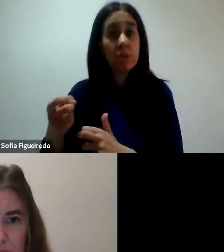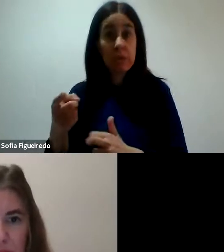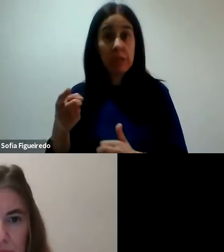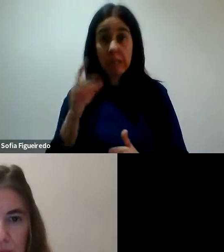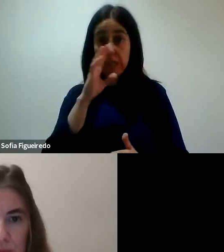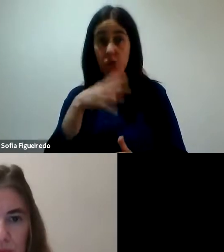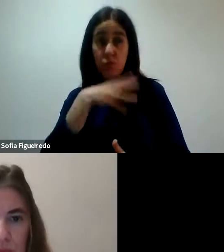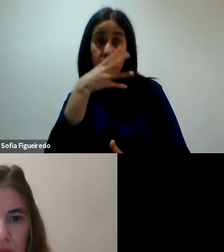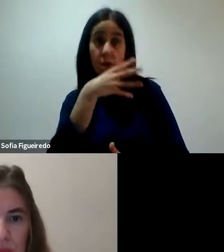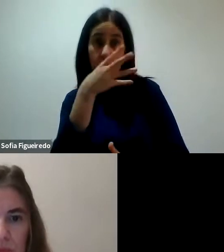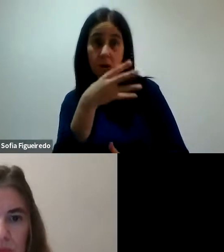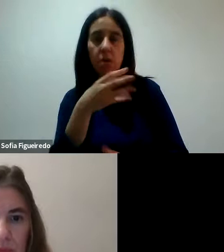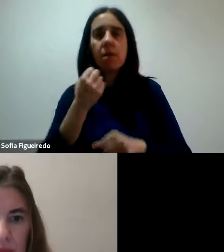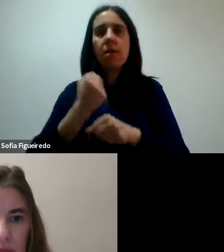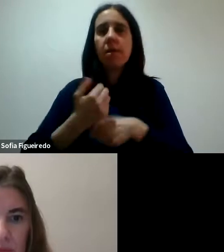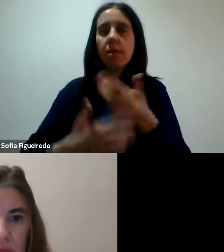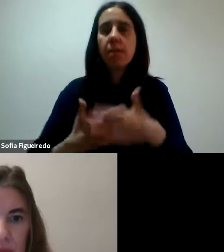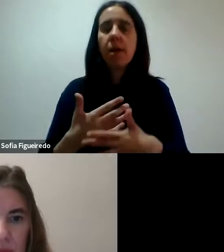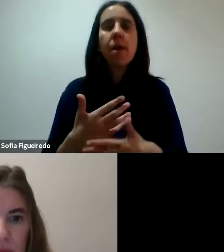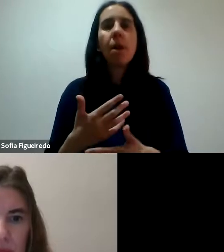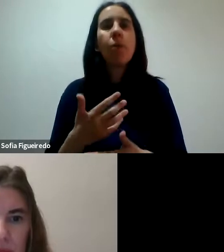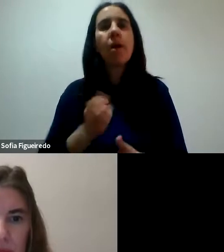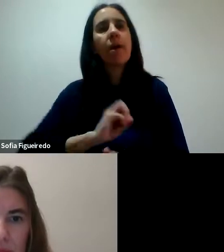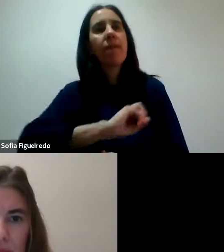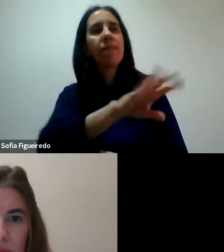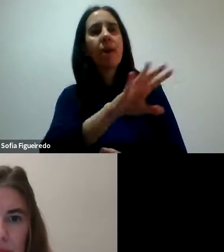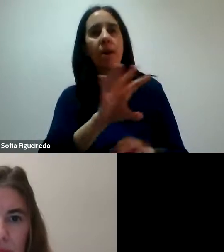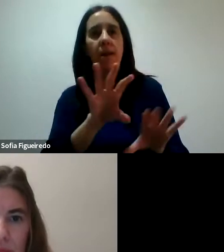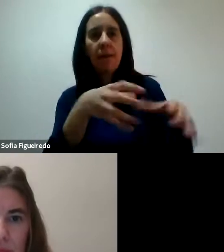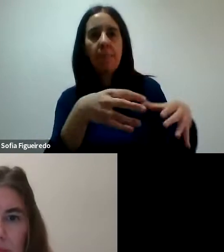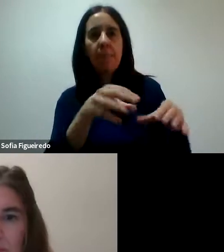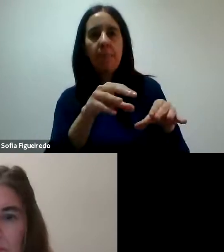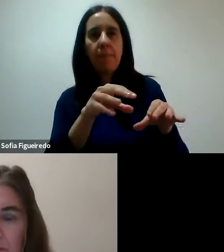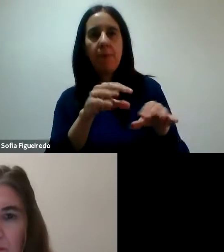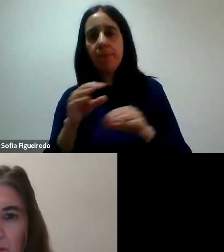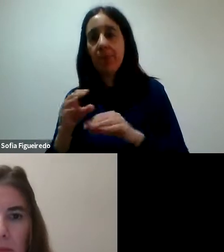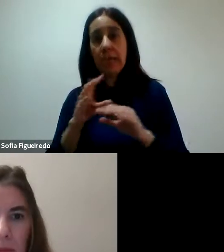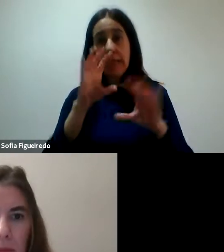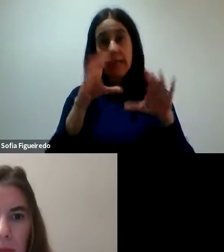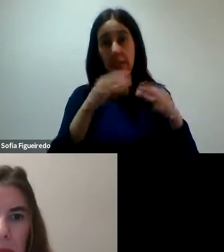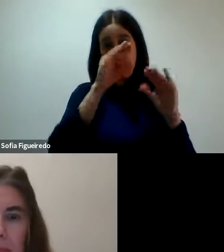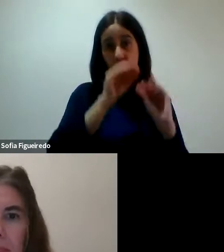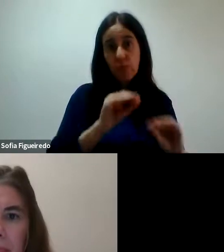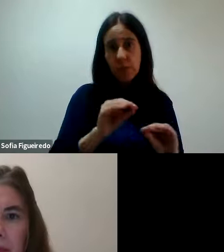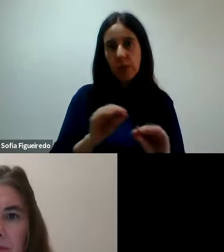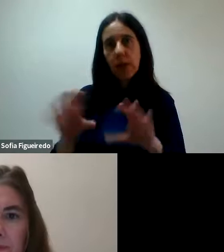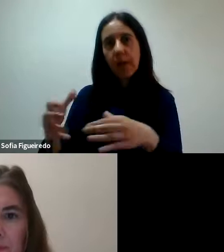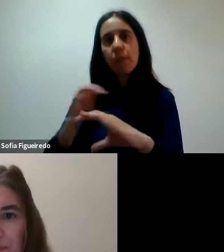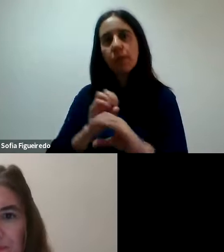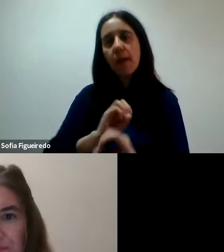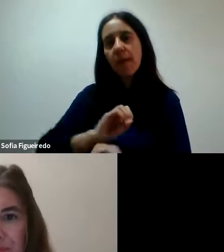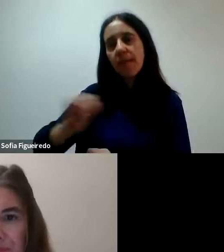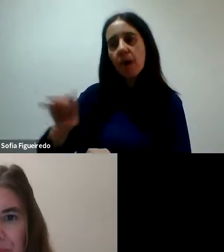explicar isso e trabalhar, e não é enviar para a equipa não é a equipa de formação enviar para a equipa de comunicação, não. É trabalhar em